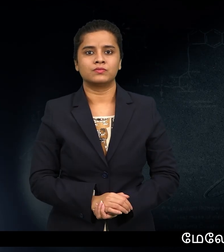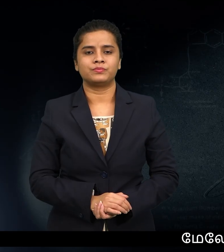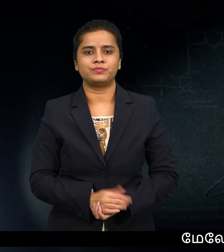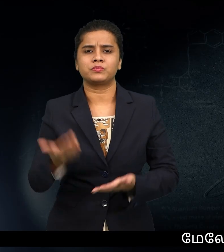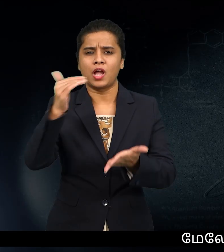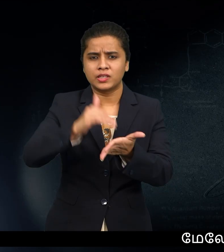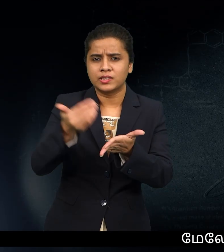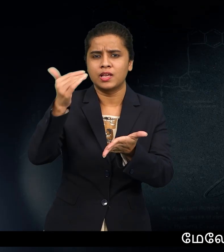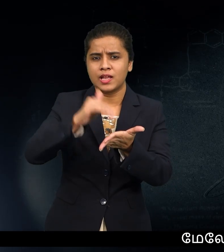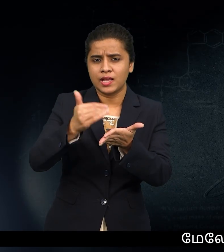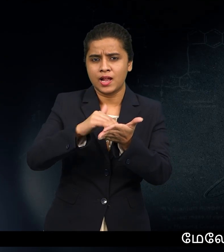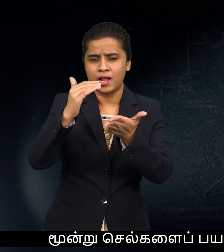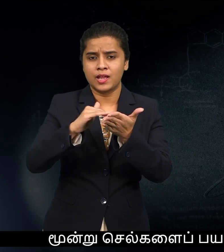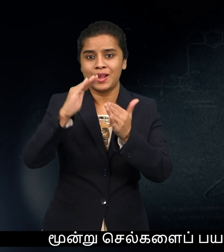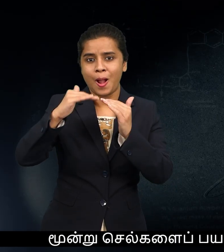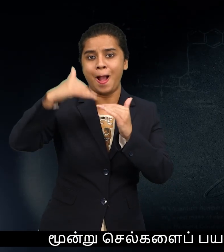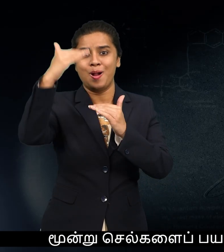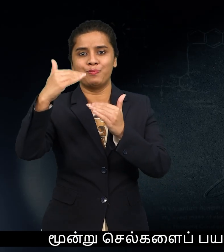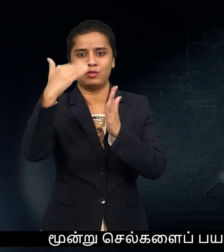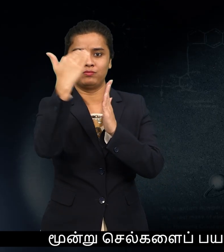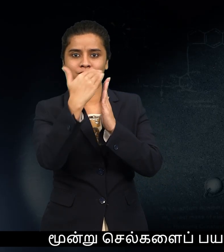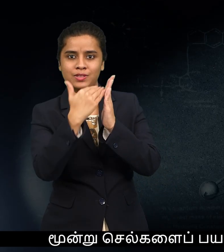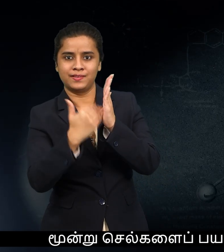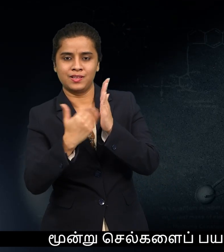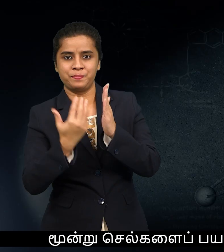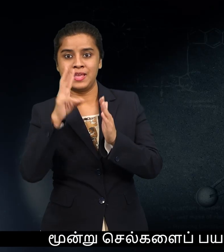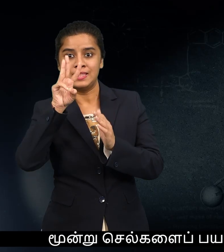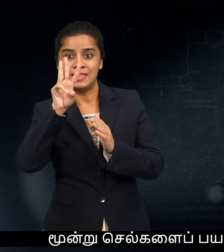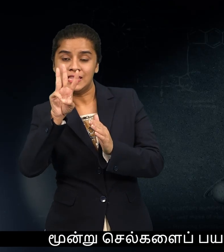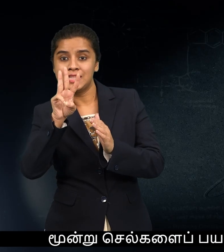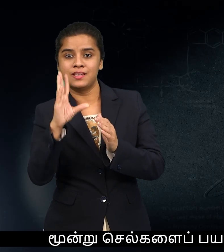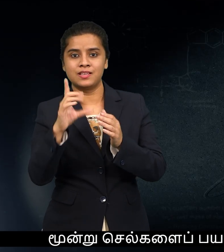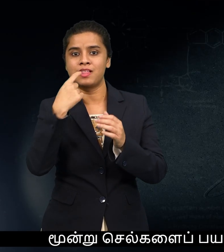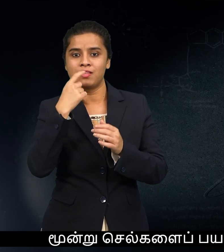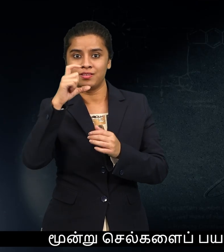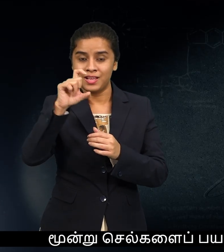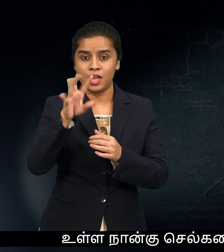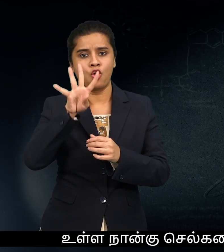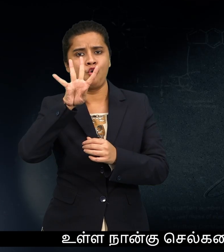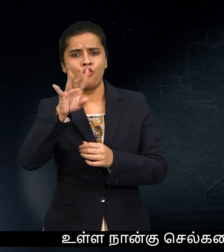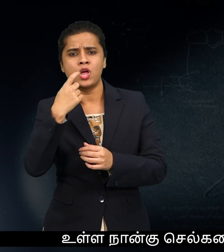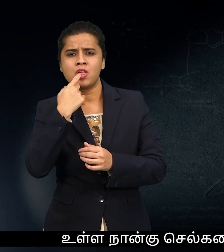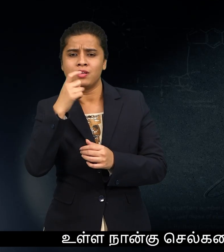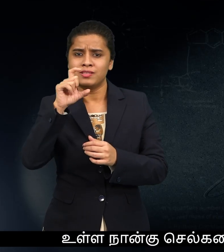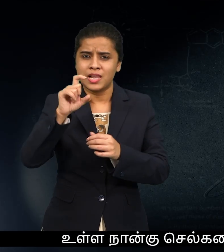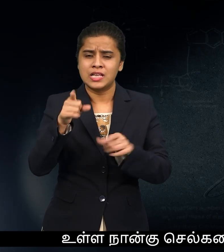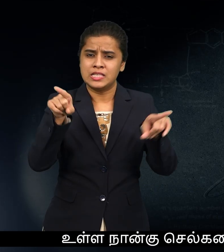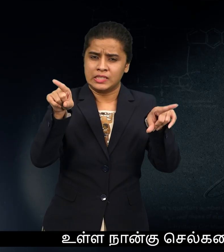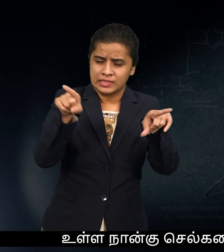மேலே உள்ள படிகளை 3 கலன்களை பயன்படுத்தி மீண்டும் சுற்றுவட்டத்தில் உள்ள 4 கலன்களை